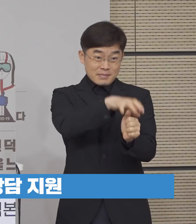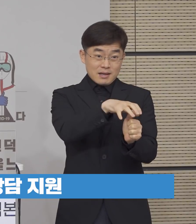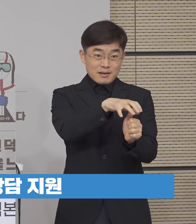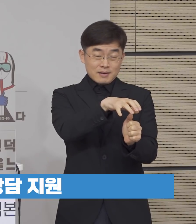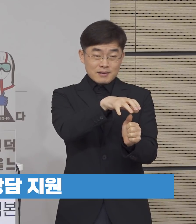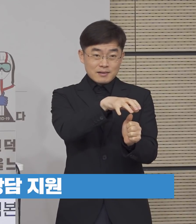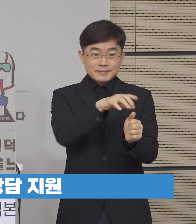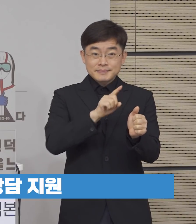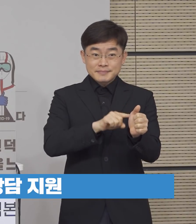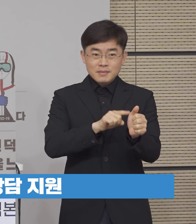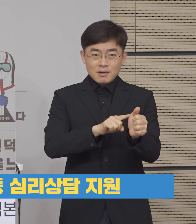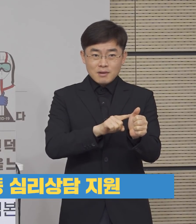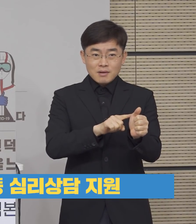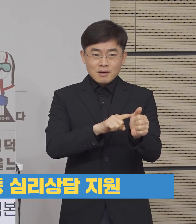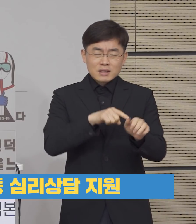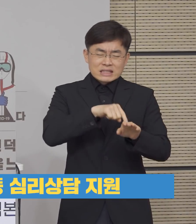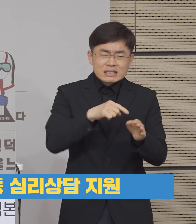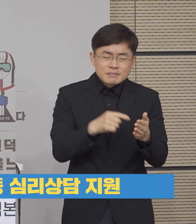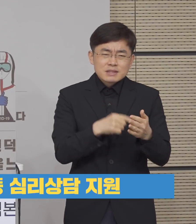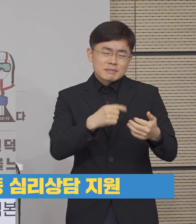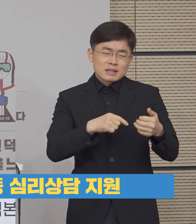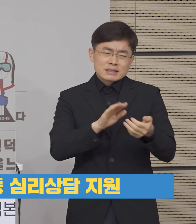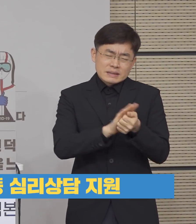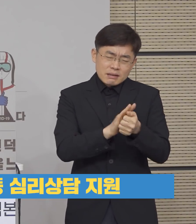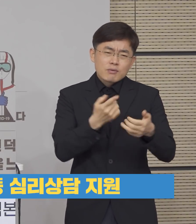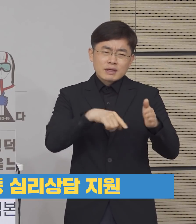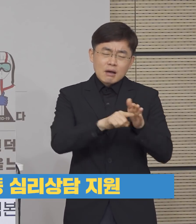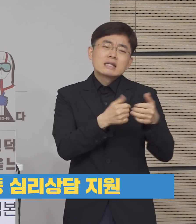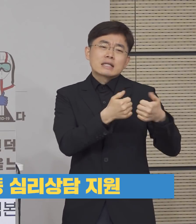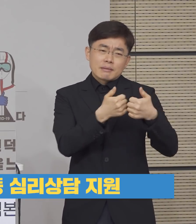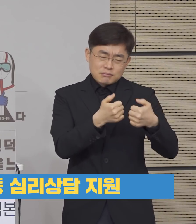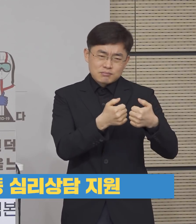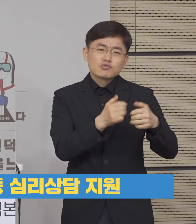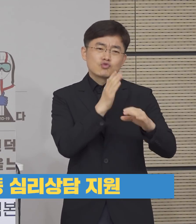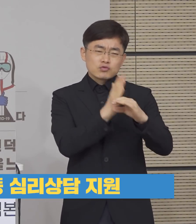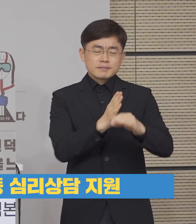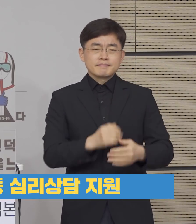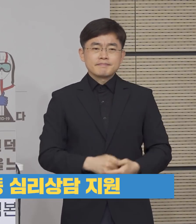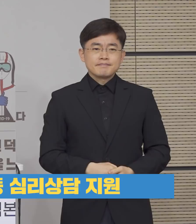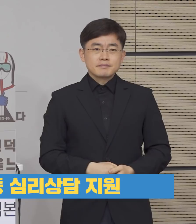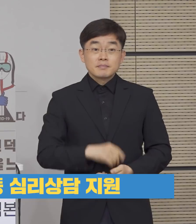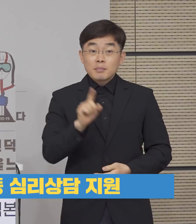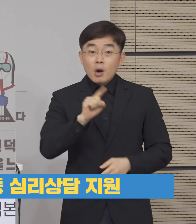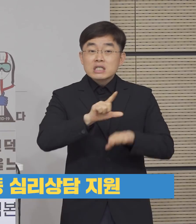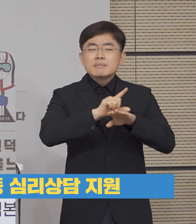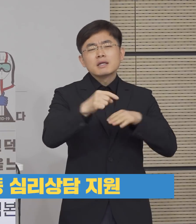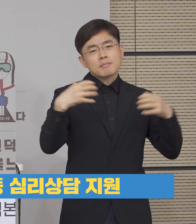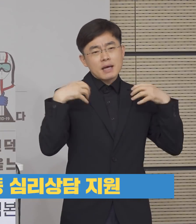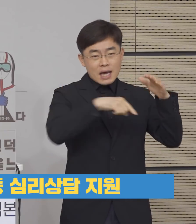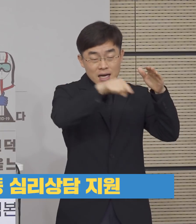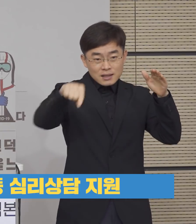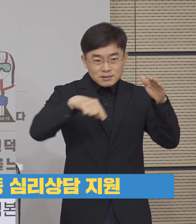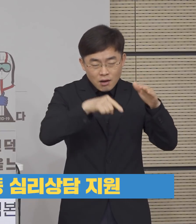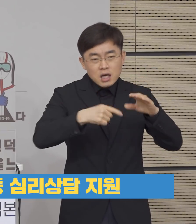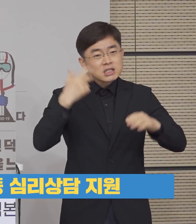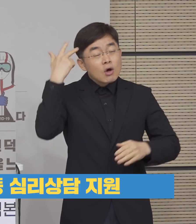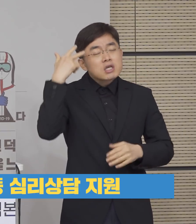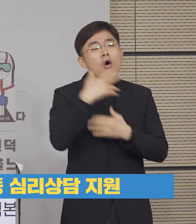또한 자가격리자 등에 대한 심리 상담도 같이 이루어지고 있습니다. 이것은 각